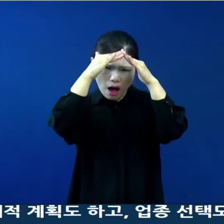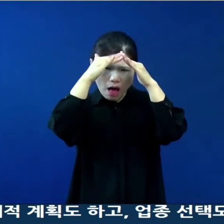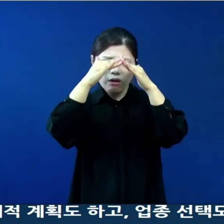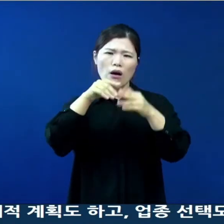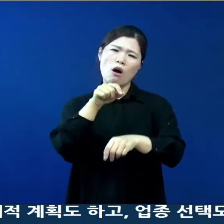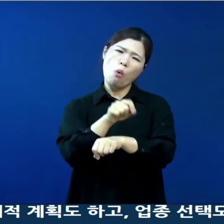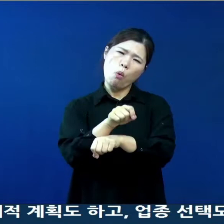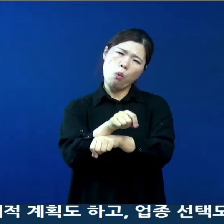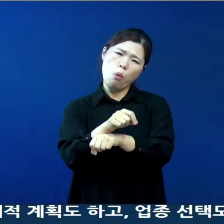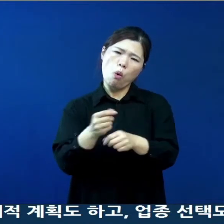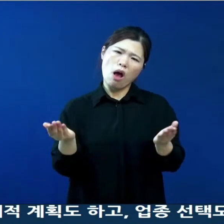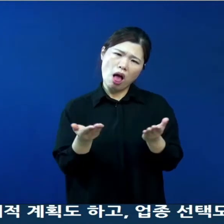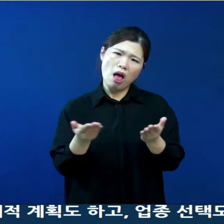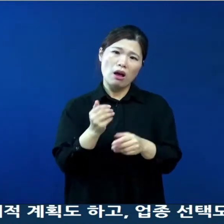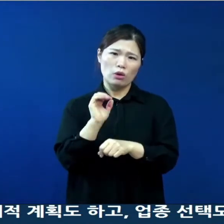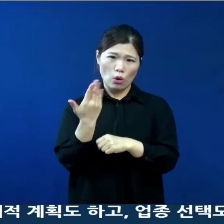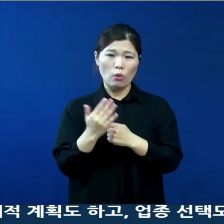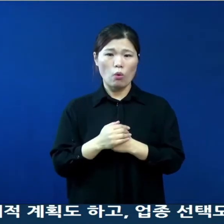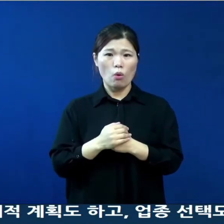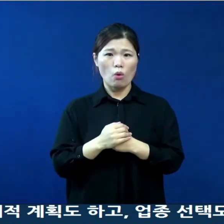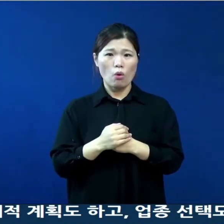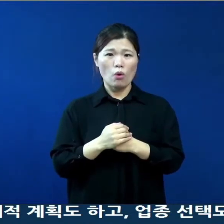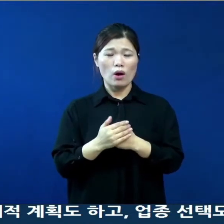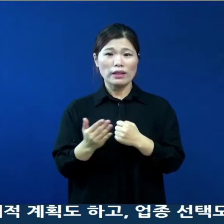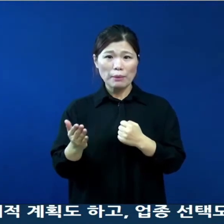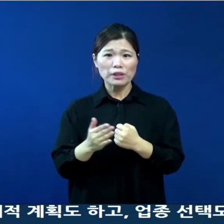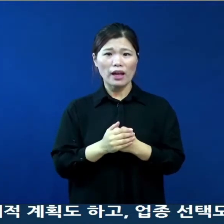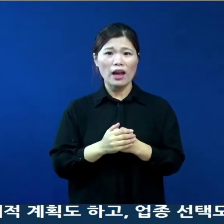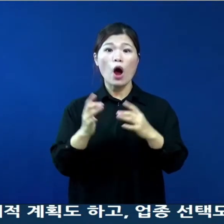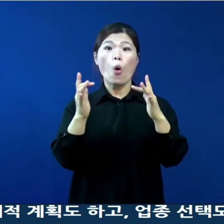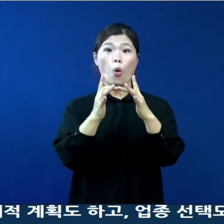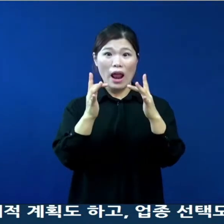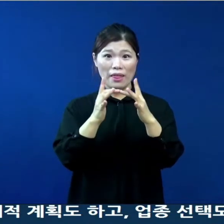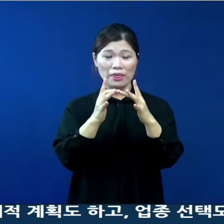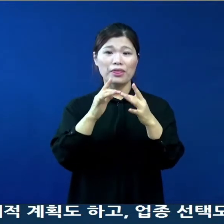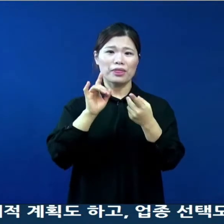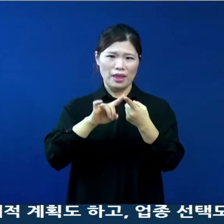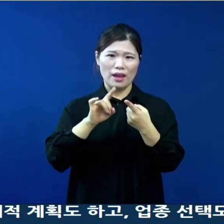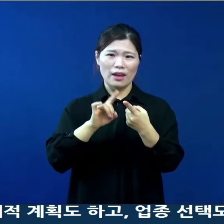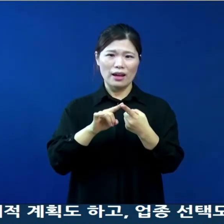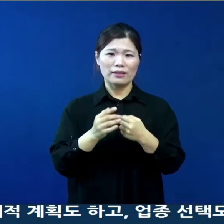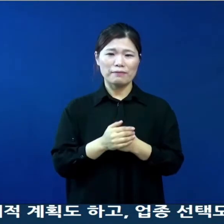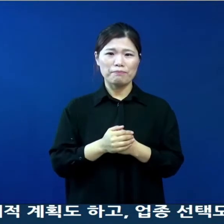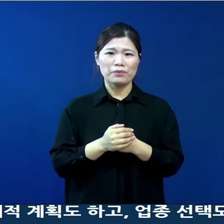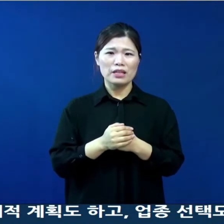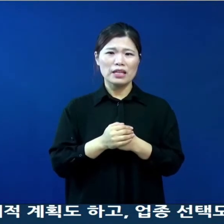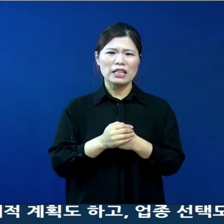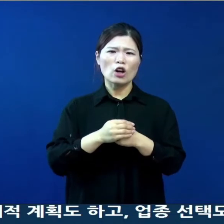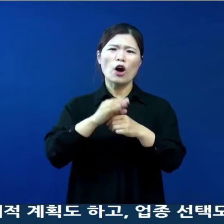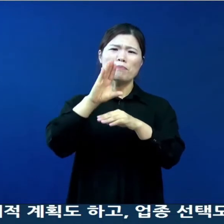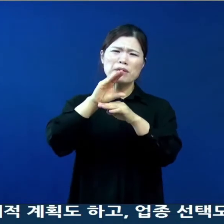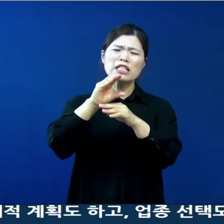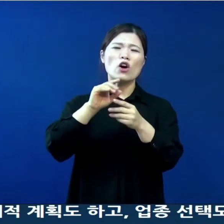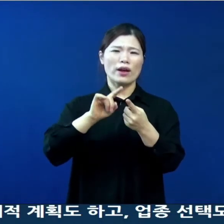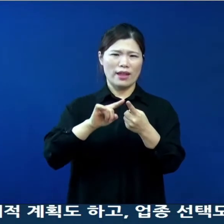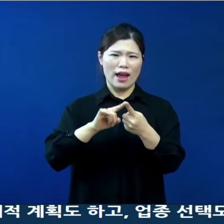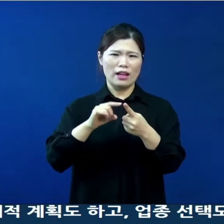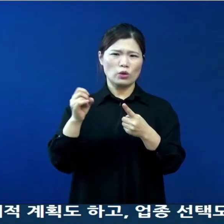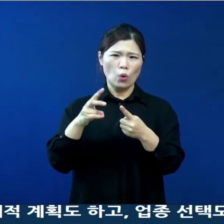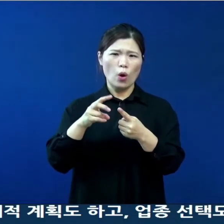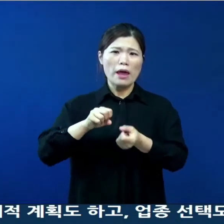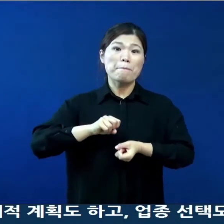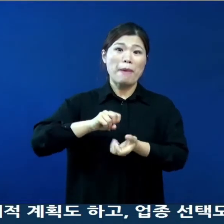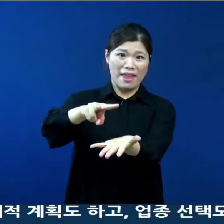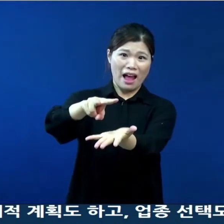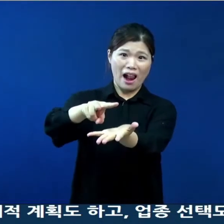비대면 사회를 돌입하게 되면서 온라인 플랫폼을 기반으로 하는 미디어와 온라인 그리고 배달